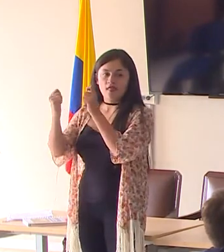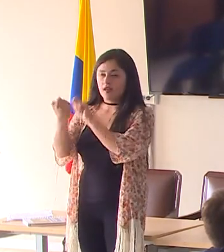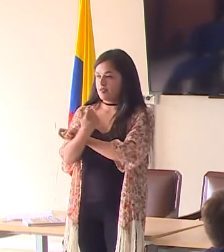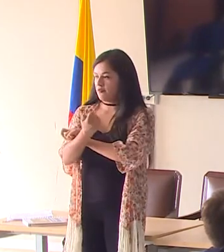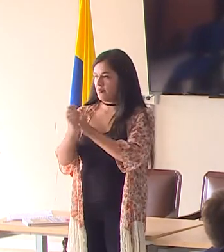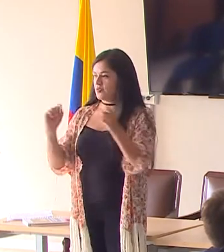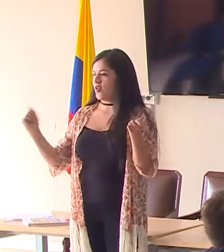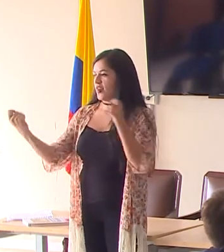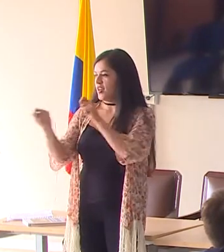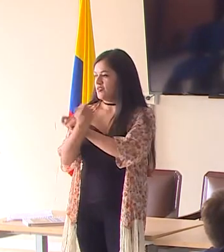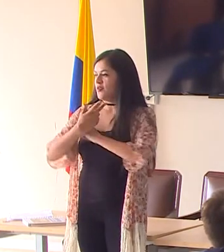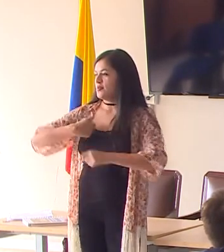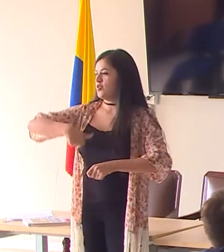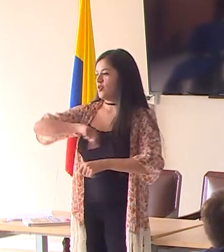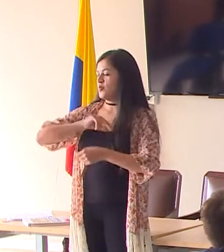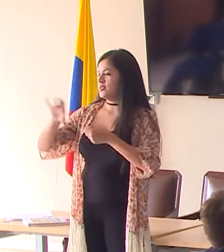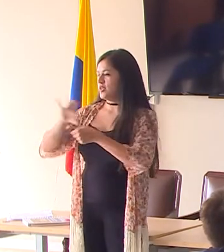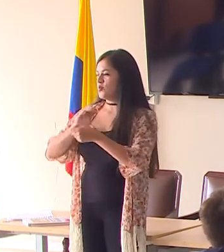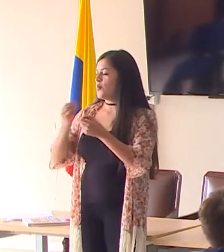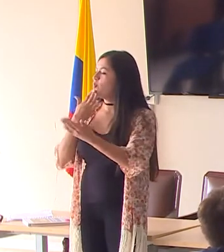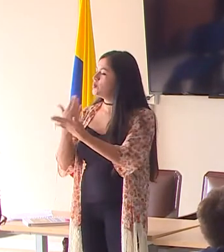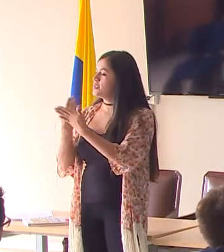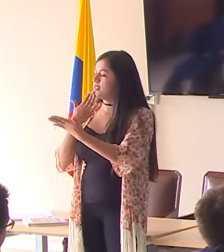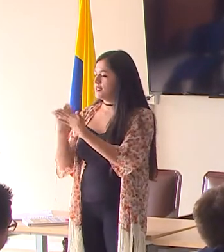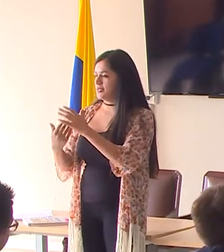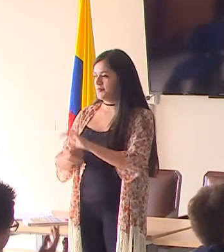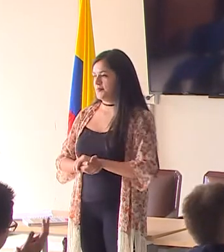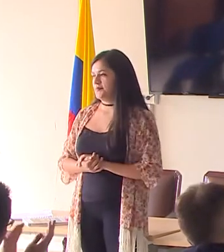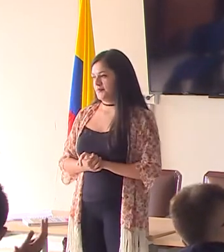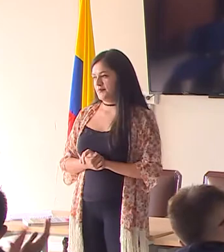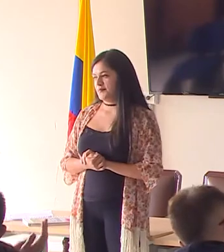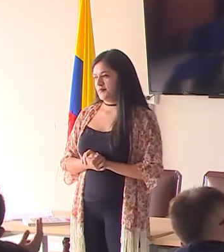de nuestras ciudades muchas gracias